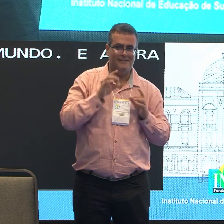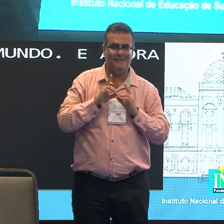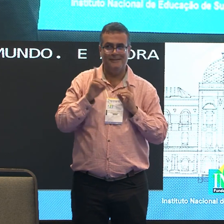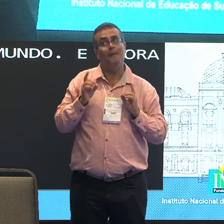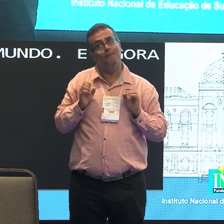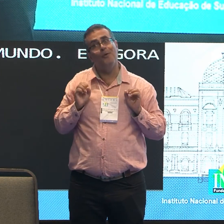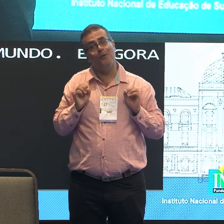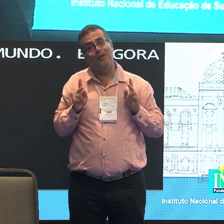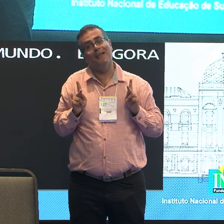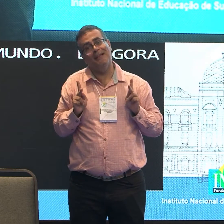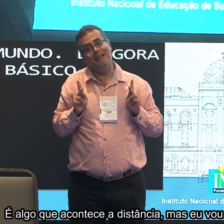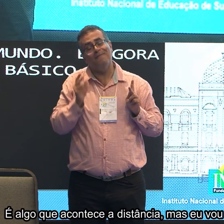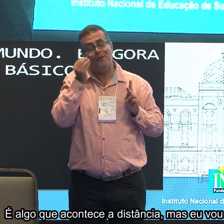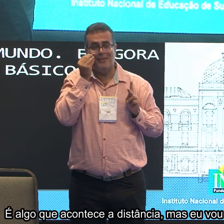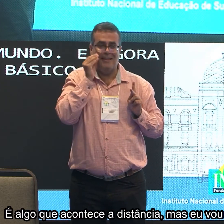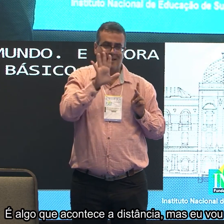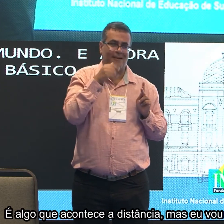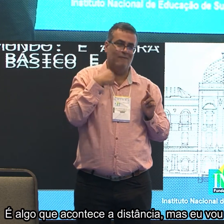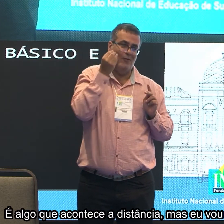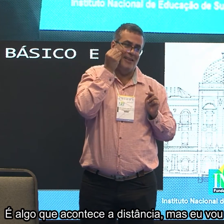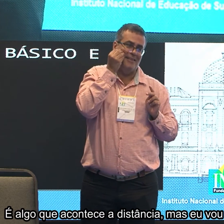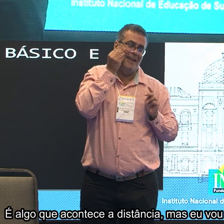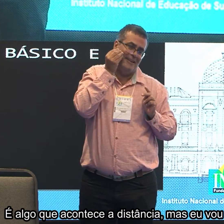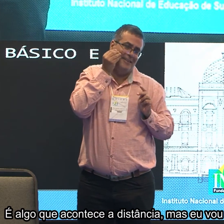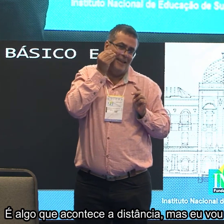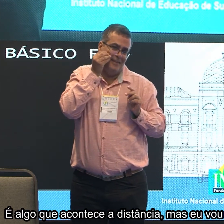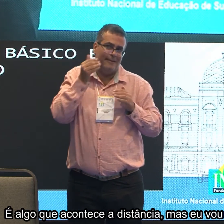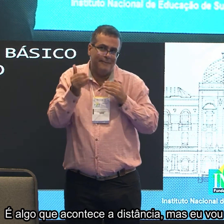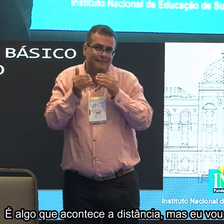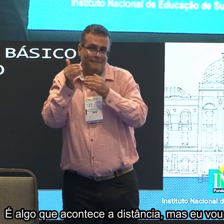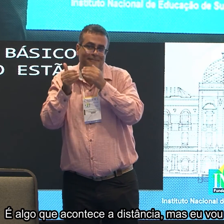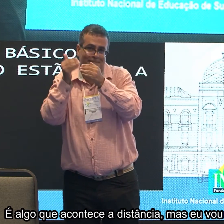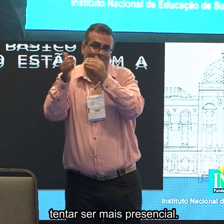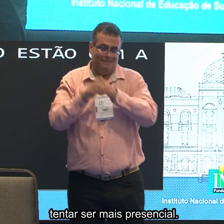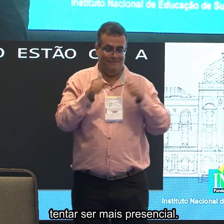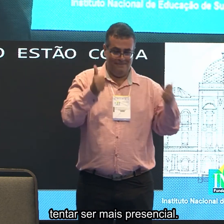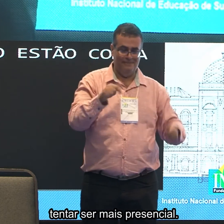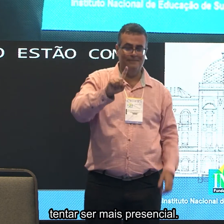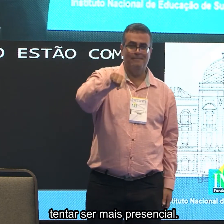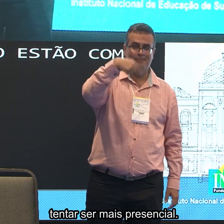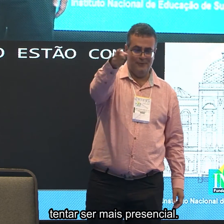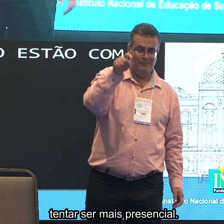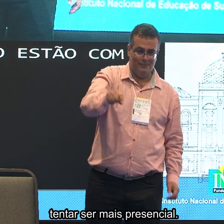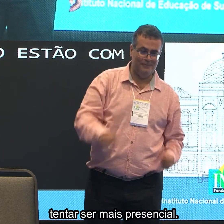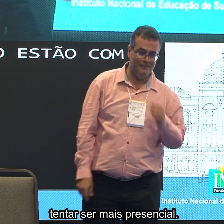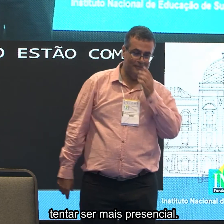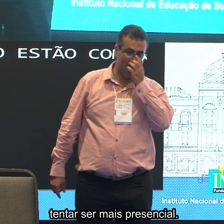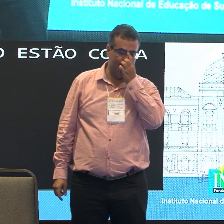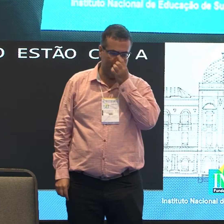Então é algo que acontece, né, também à distância, mas eu vou tentar ser mais presencial nisso, né?